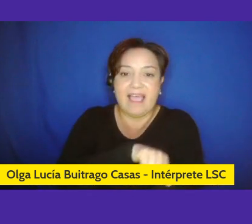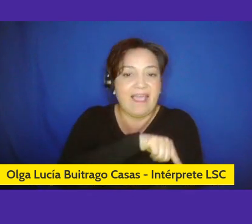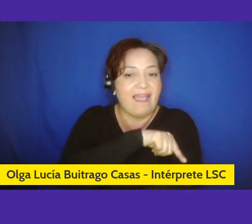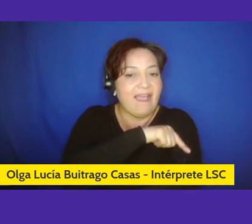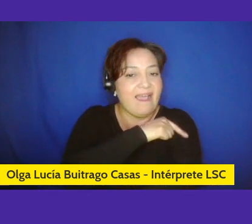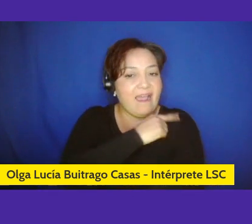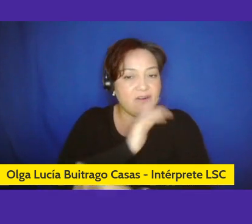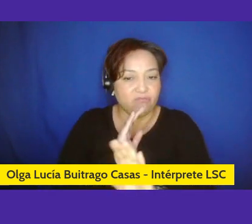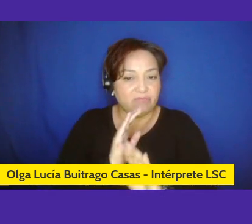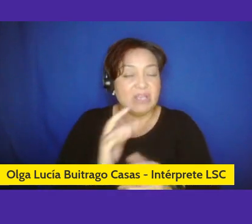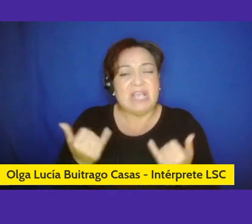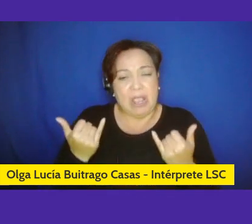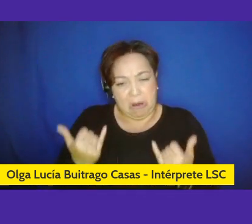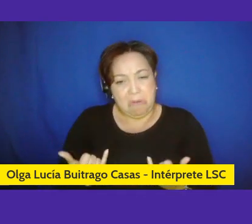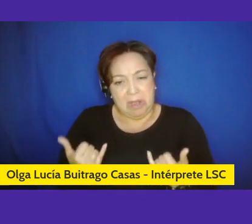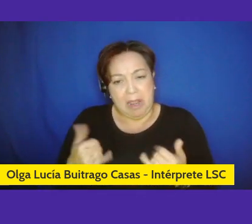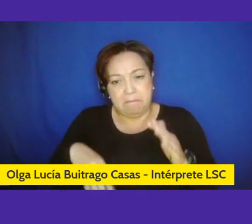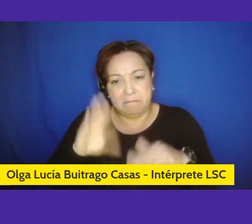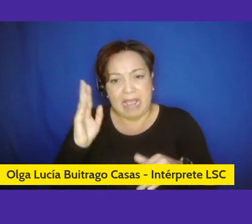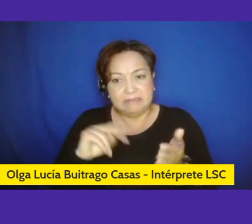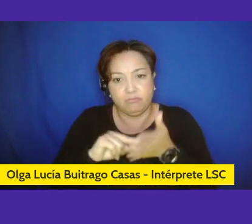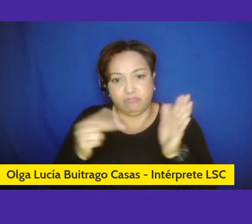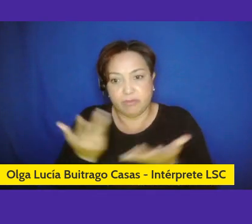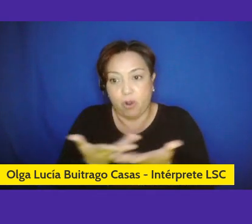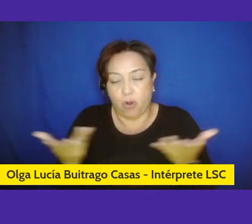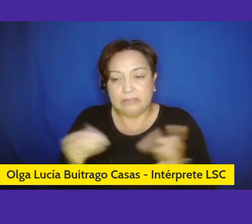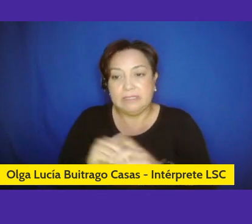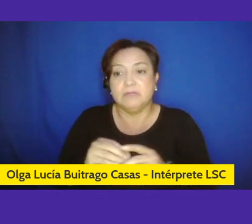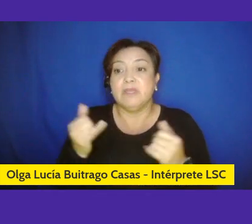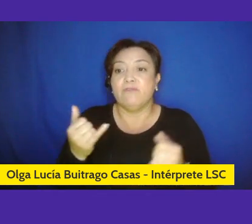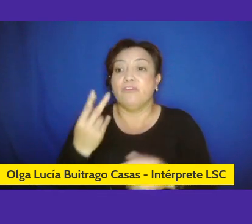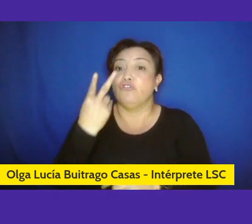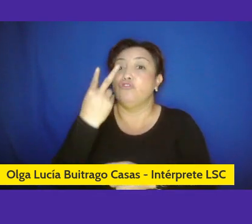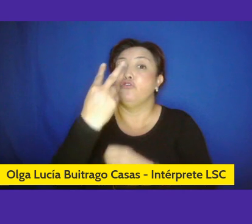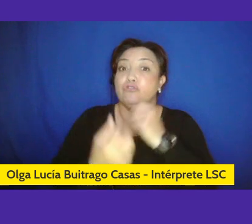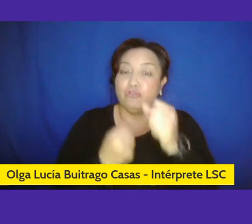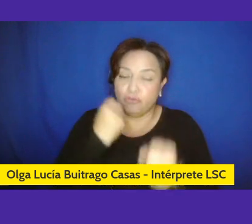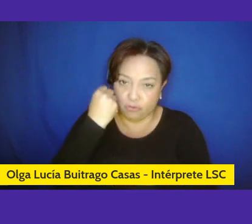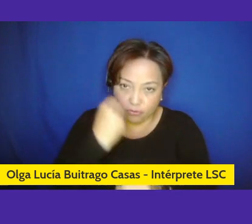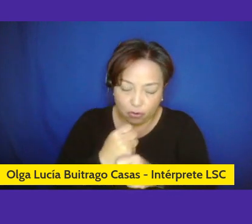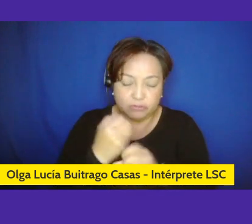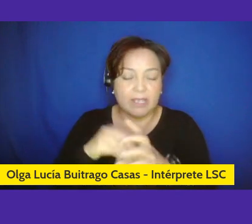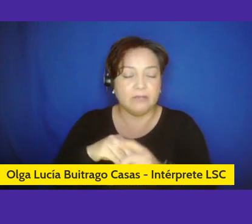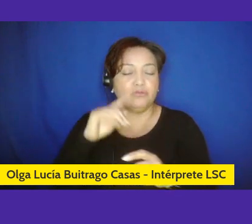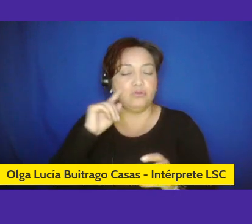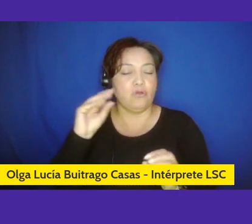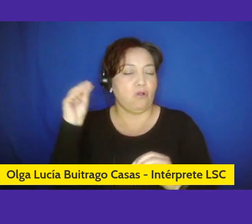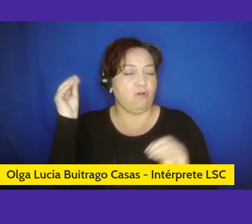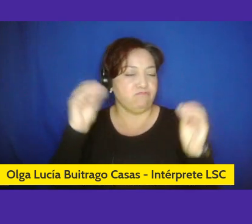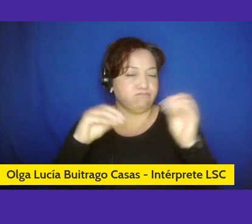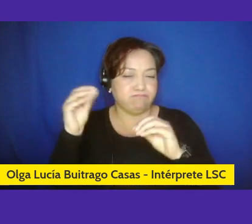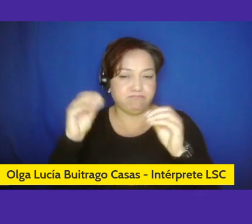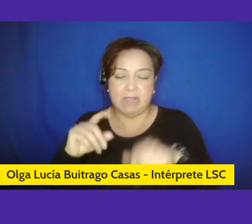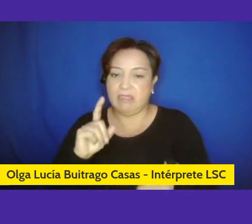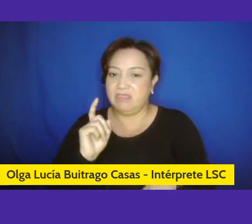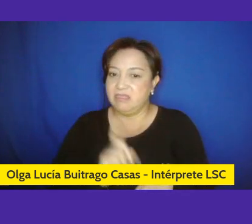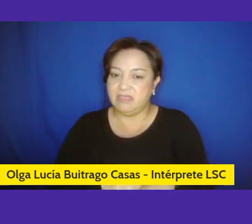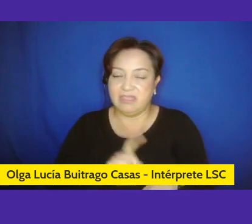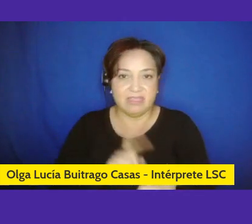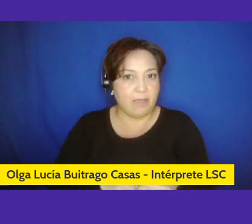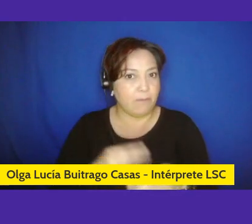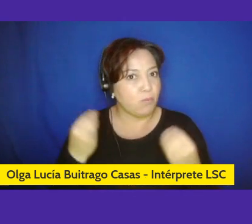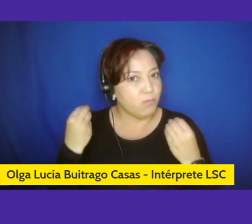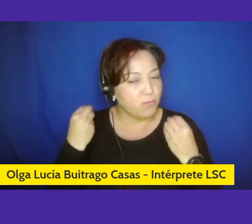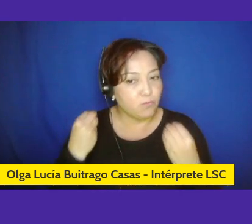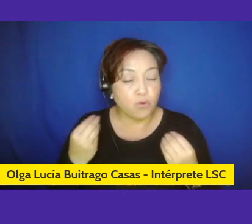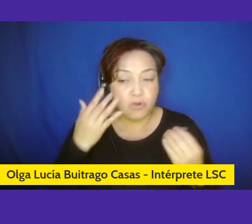avanzó todo, ¿no? Pero fue un proceso de 2 años y es mucho el tiempo que te lleva hacer una película